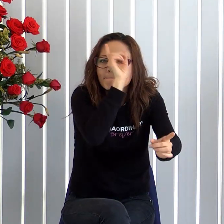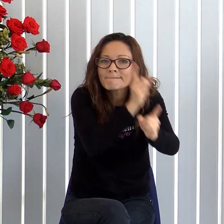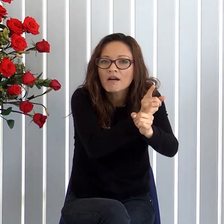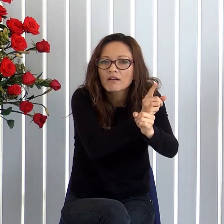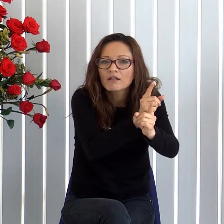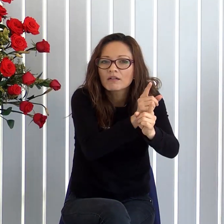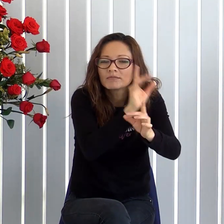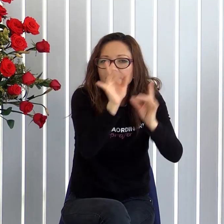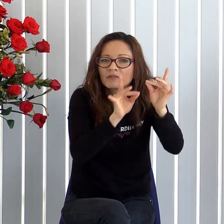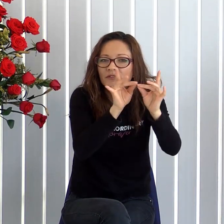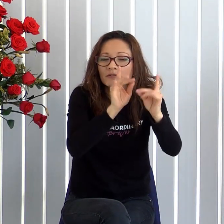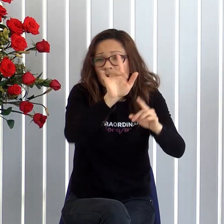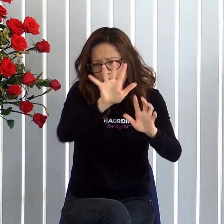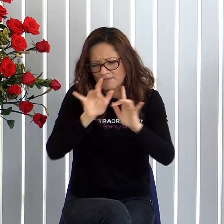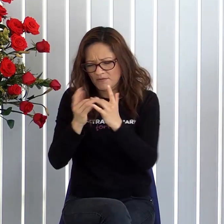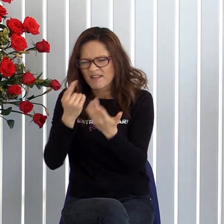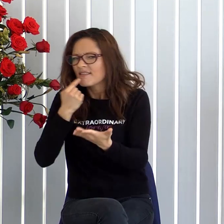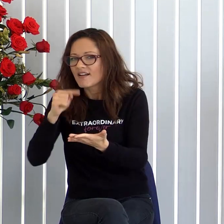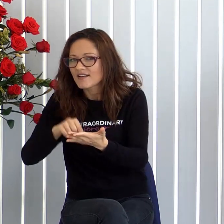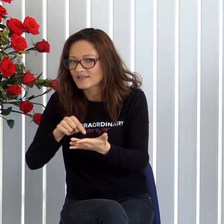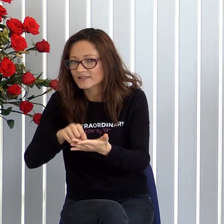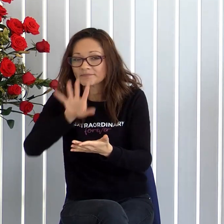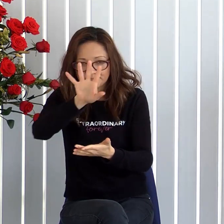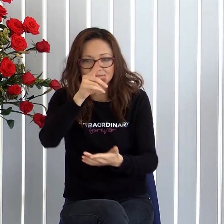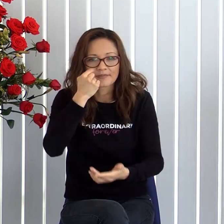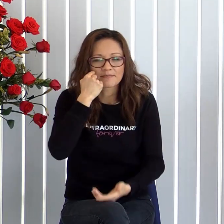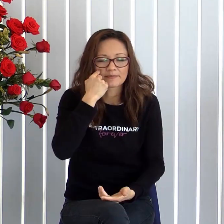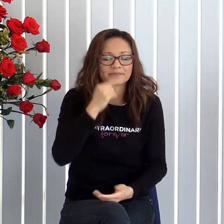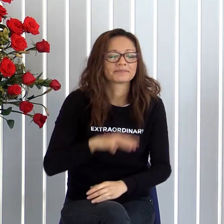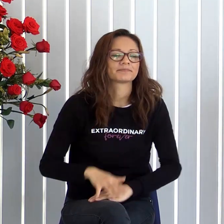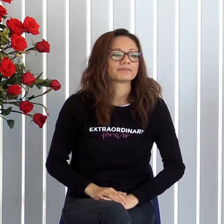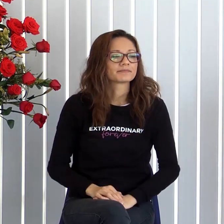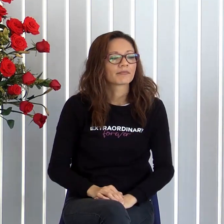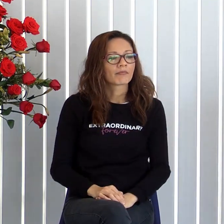Pero ¿sabe qué dice la Escritura? Mira un momento conmigo,